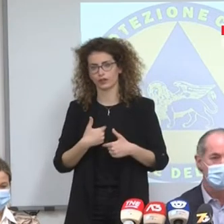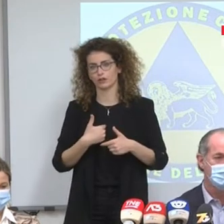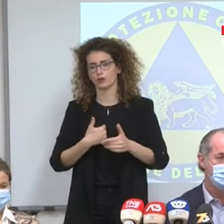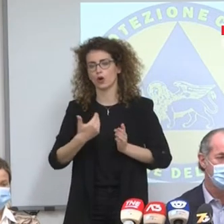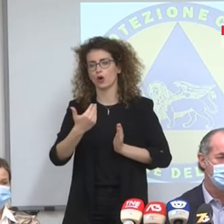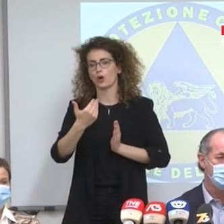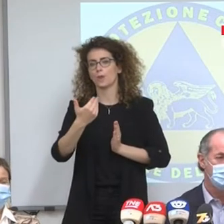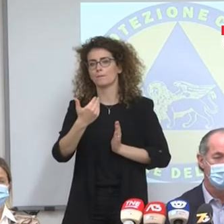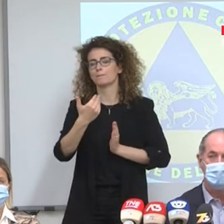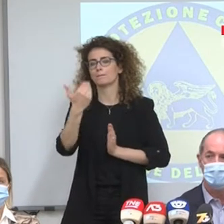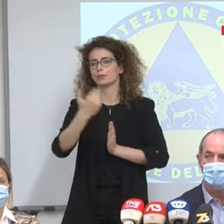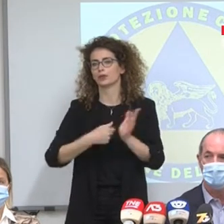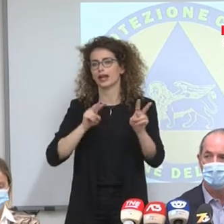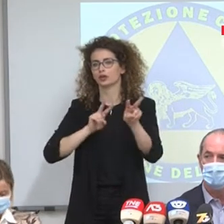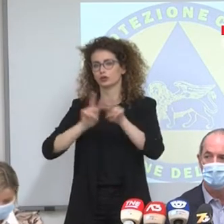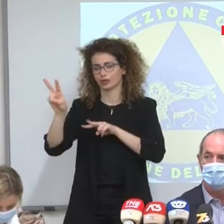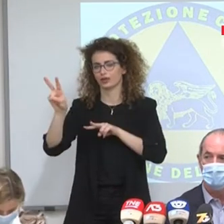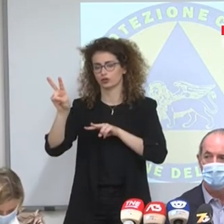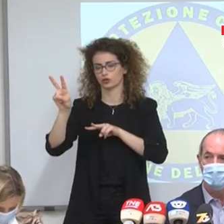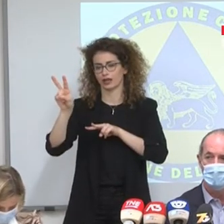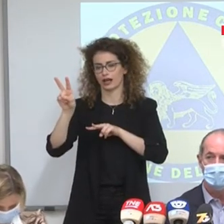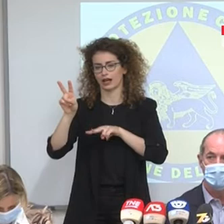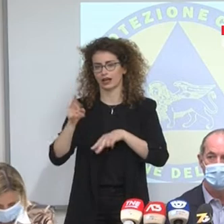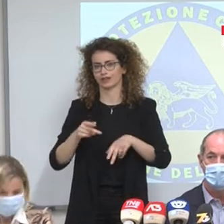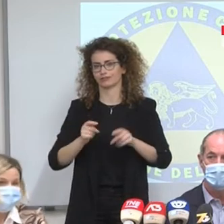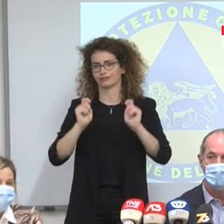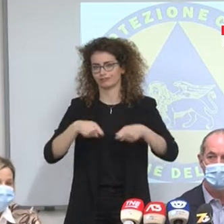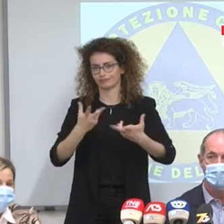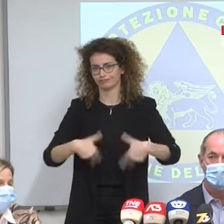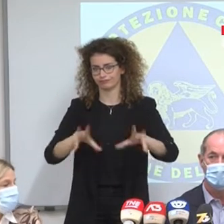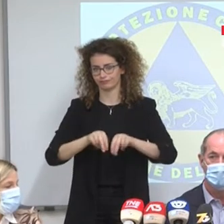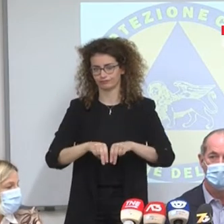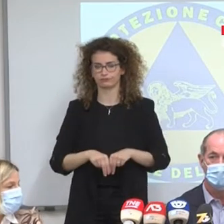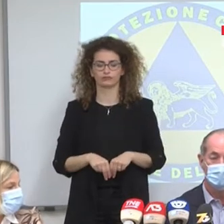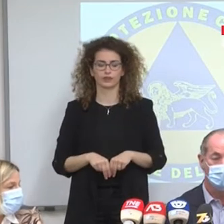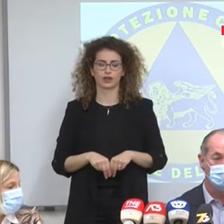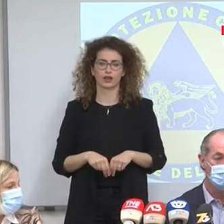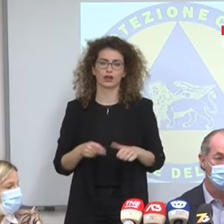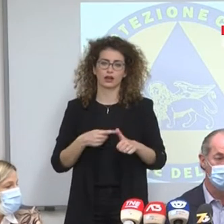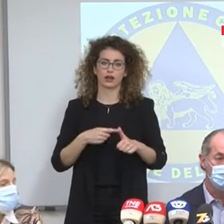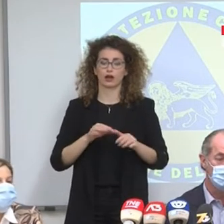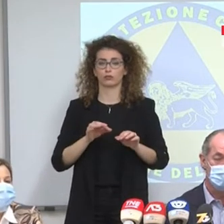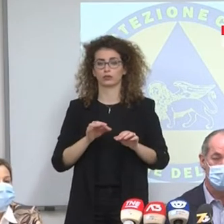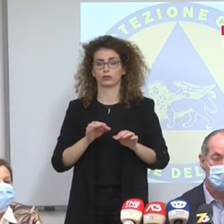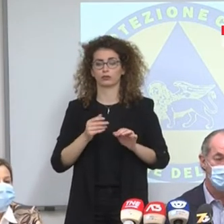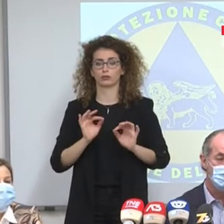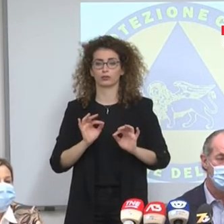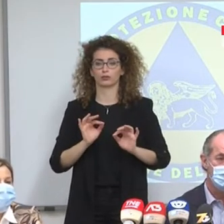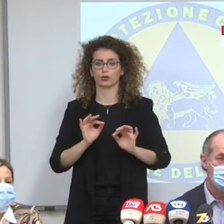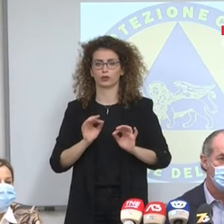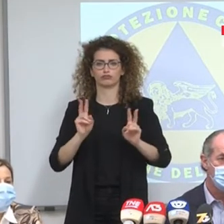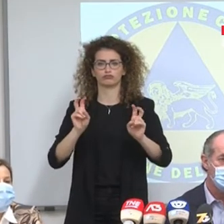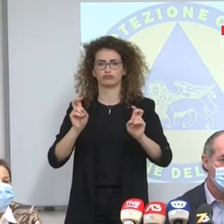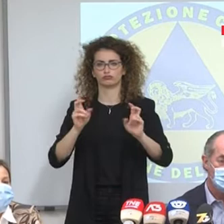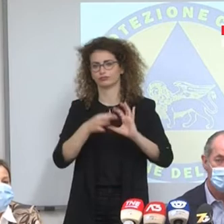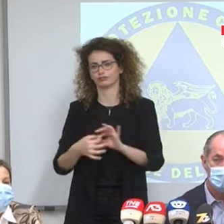di resilienza e ripartenza, ma anche su tutto quello che sono poi i temi